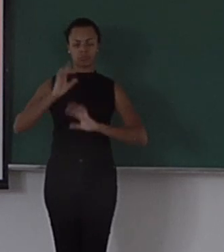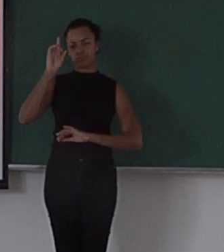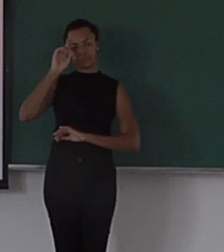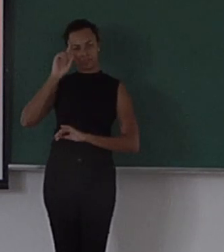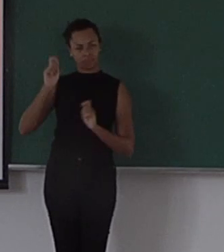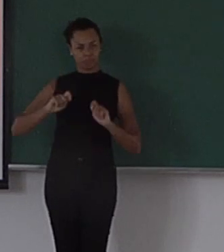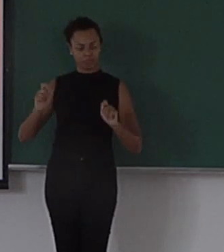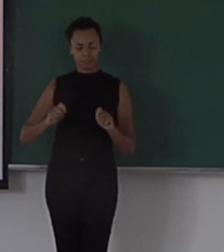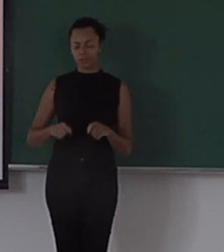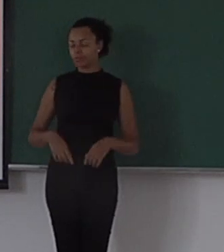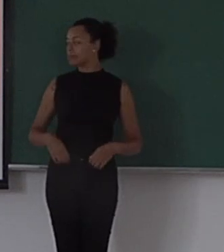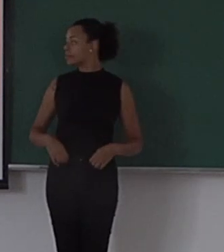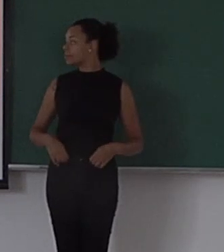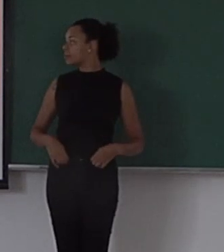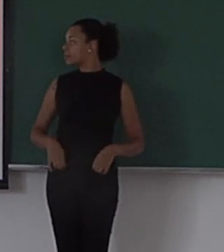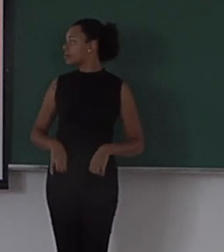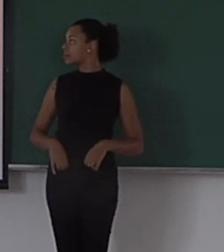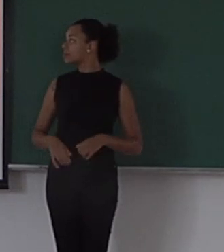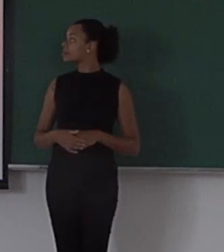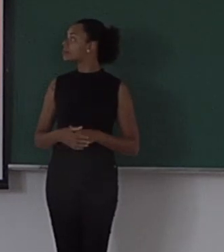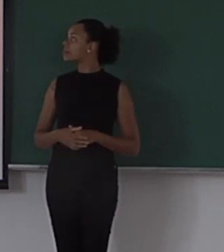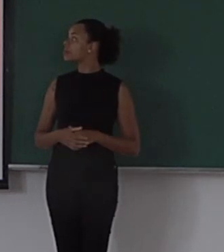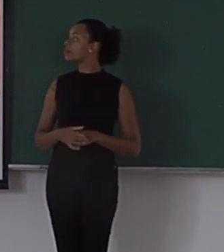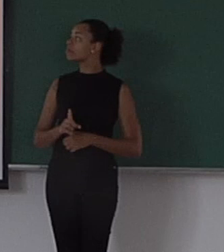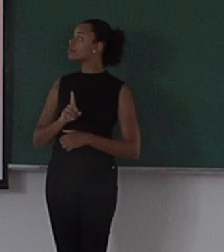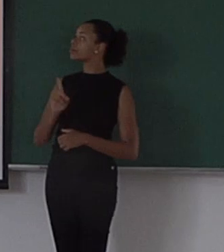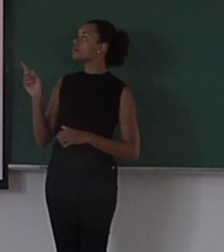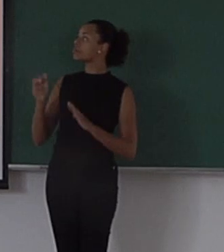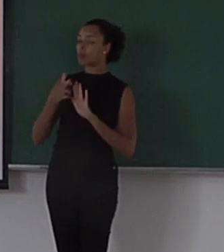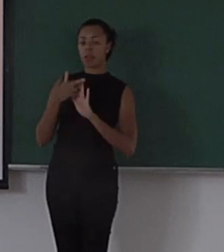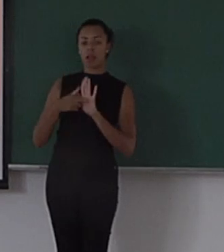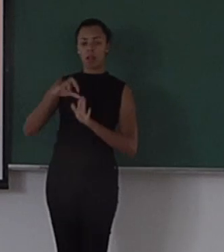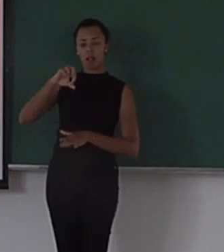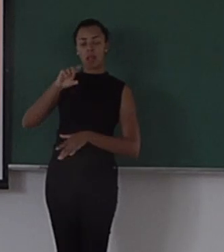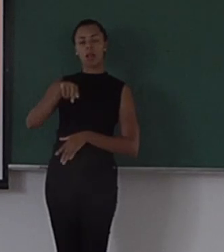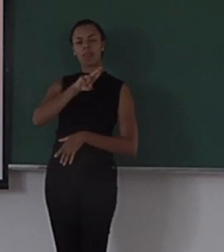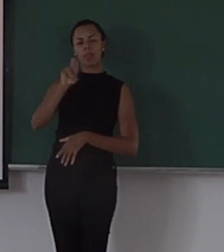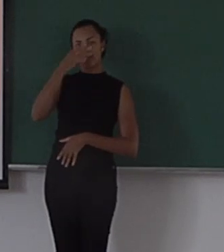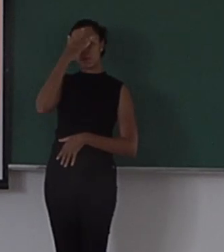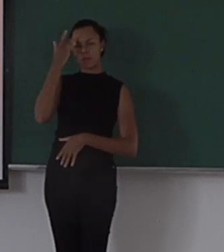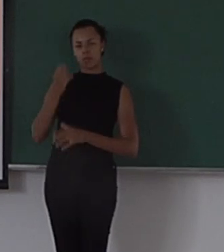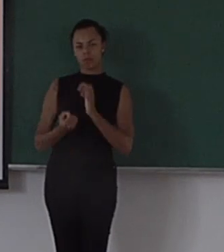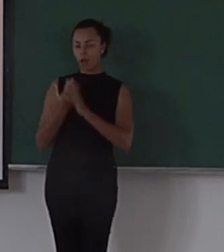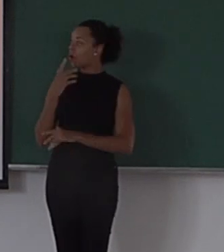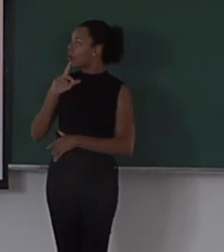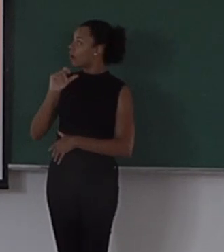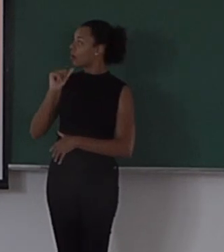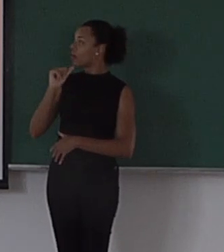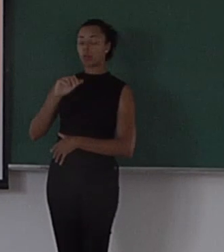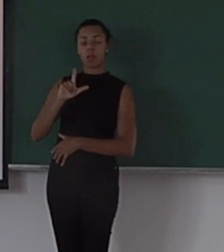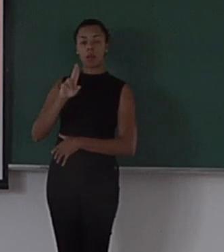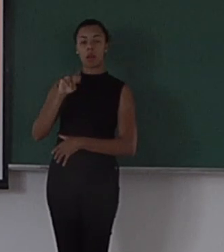dia, né? E essa regra de Landbraud, que é o nome do autor que inventou, que decodificou essa regra,